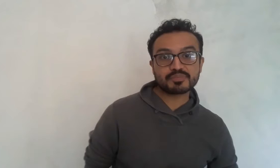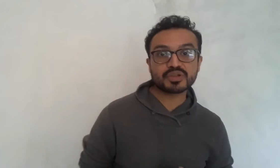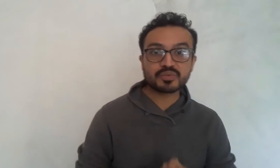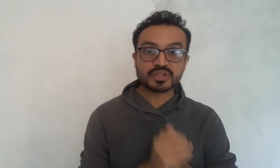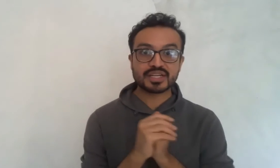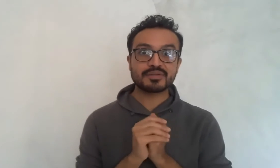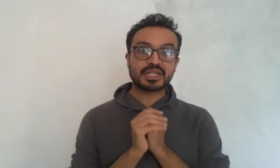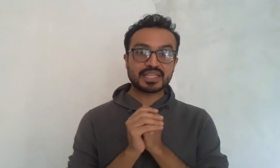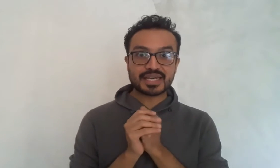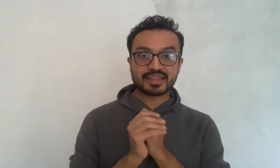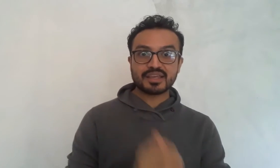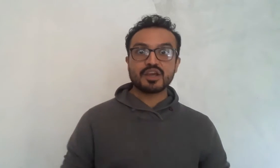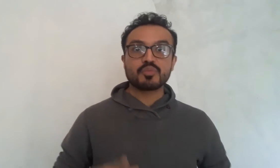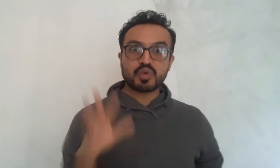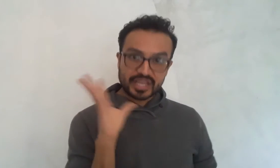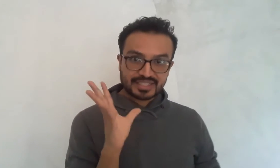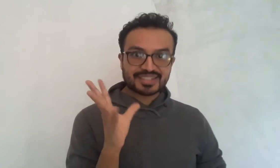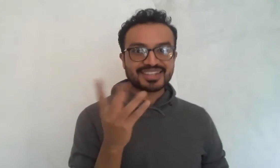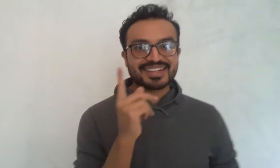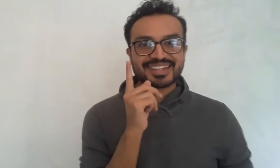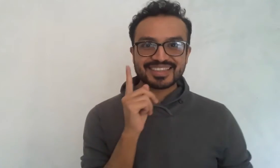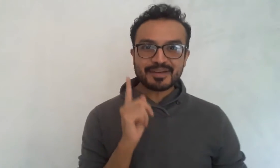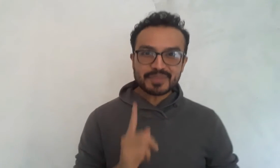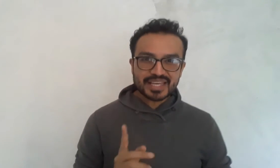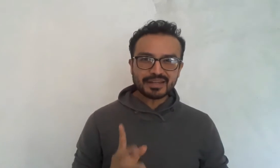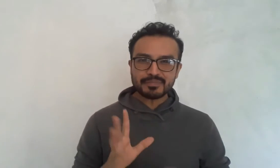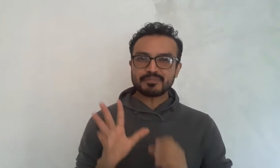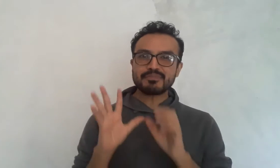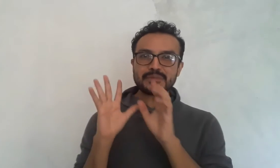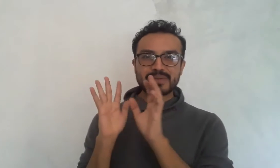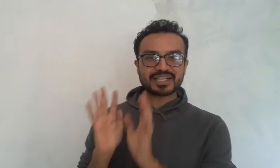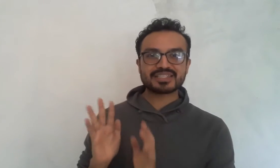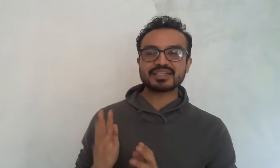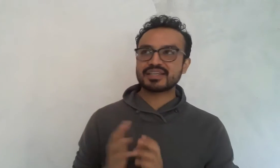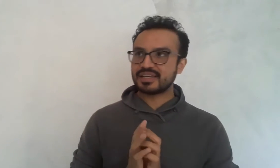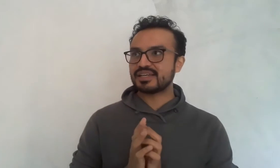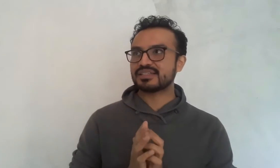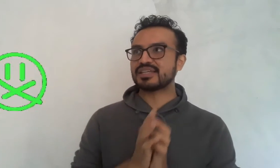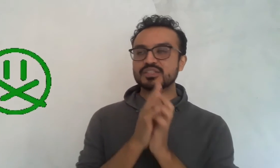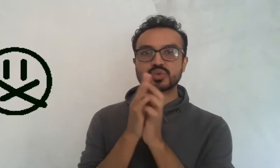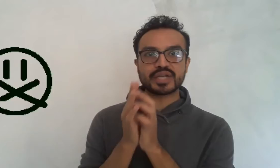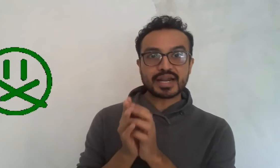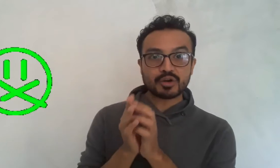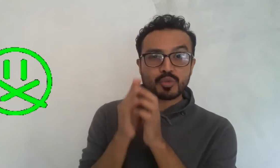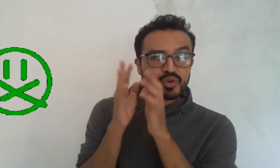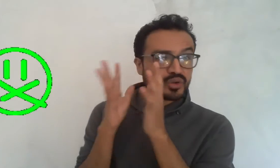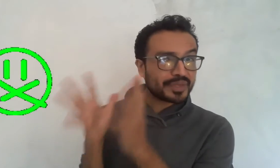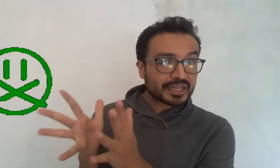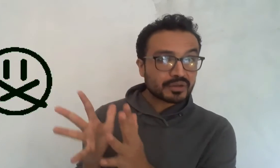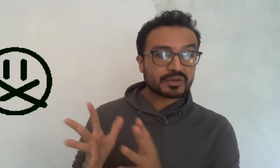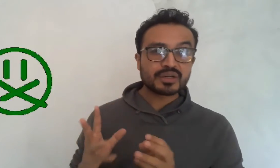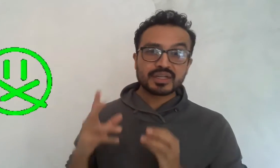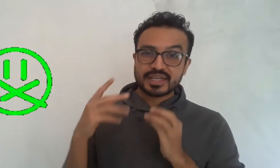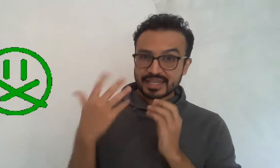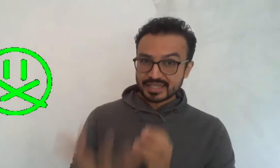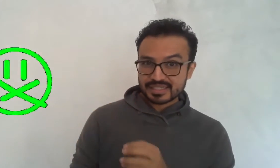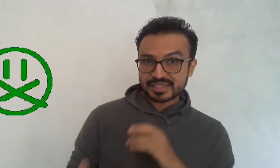de vulnerabilidad, pues también me parece que censurarlo, prohibirlo, es